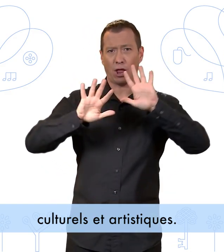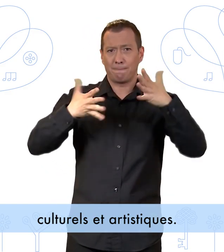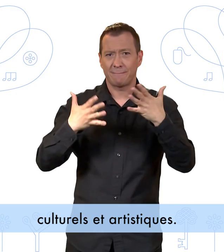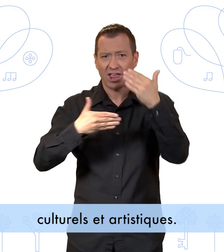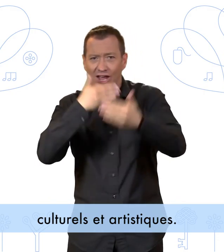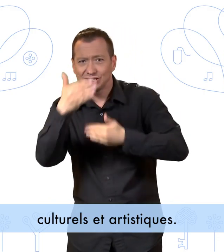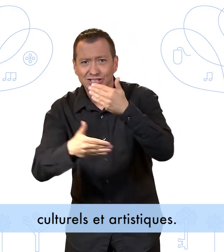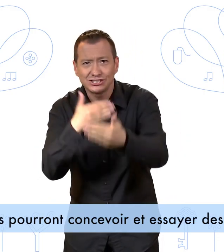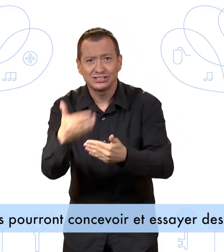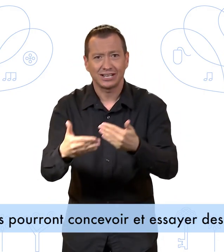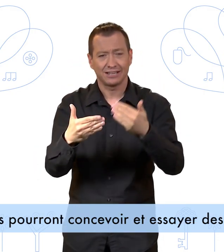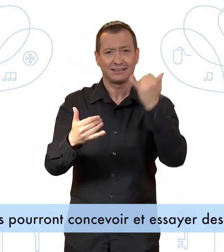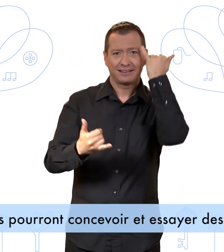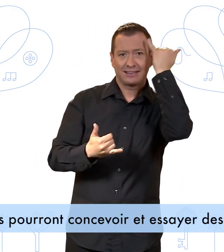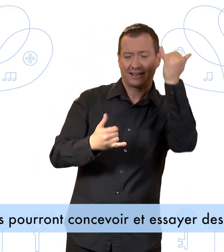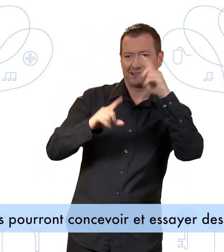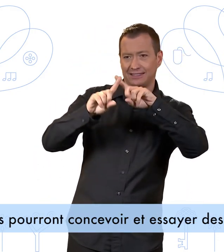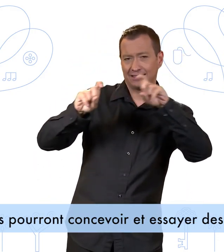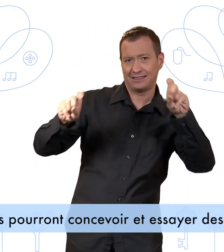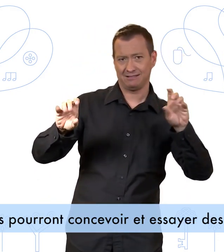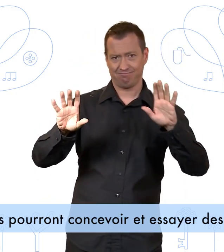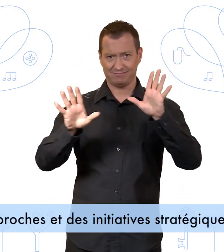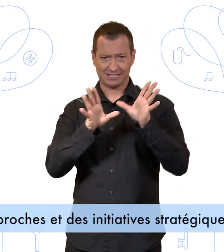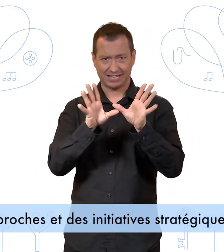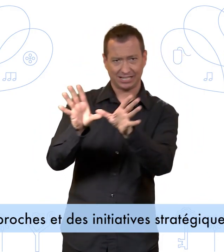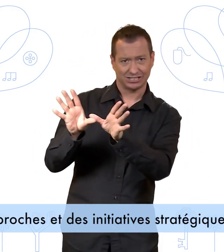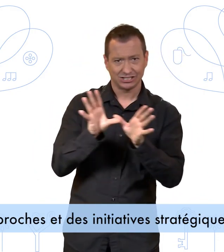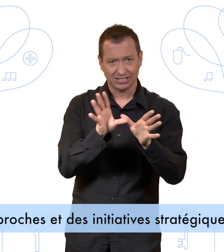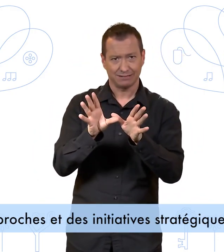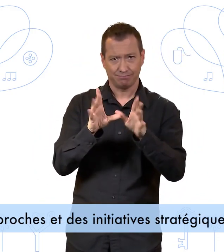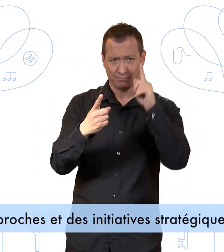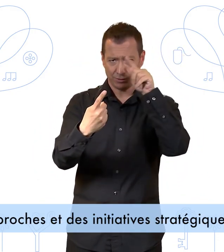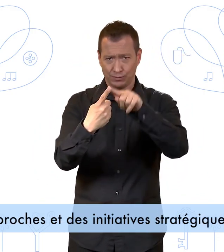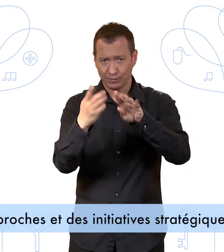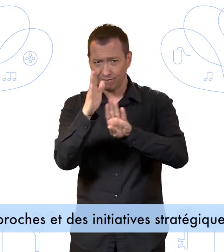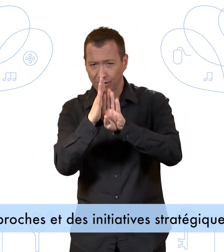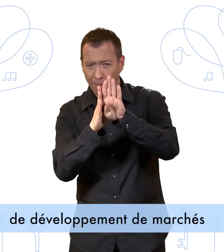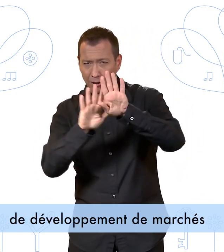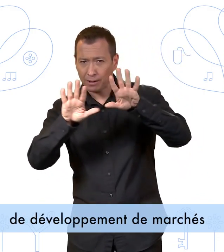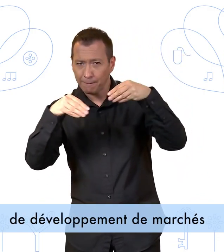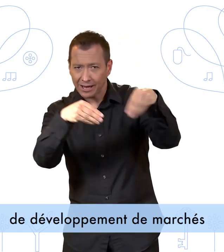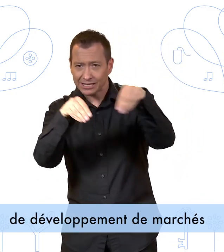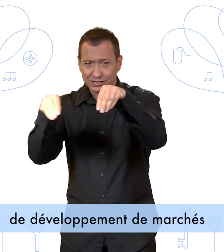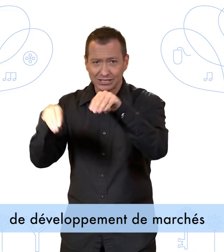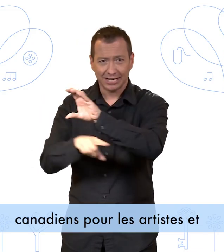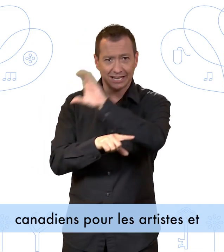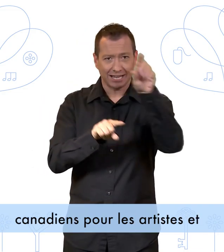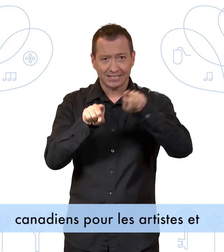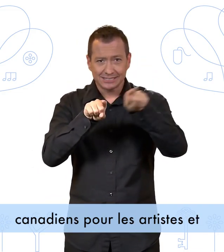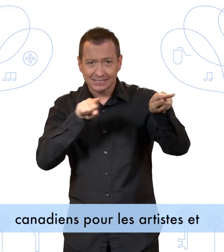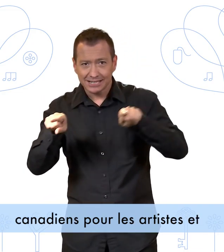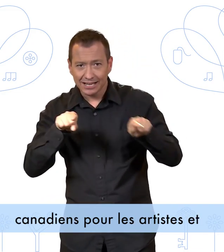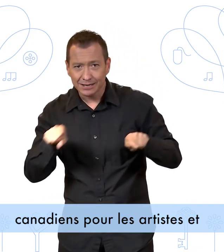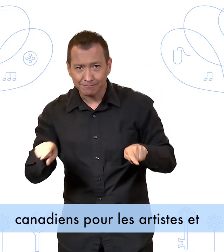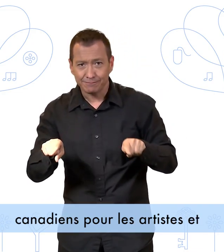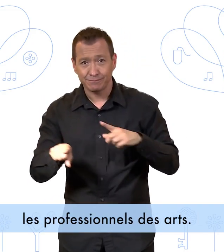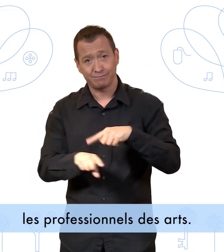artistique. Ils pourront concevoir et essayer des approches et des initiatives stratégiques de développement de marché canadien pour les artistes et les